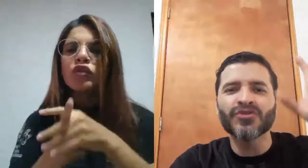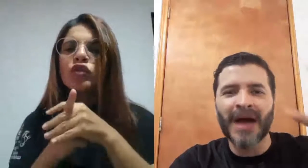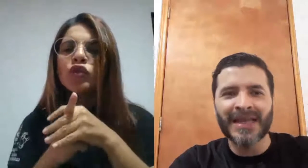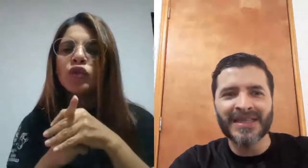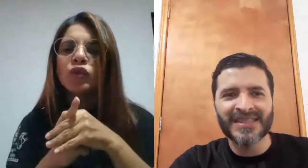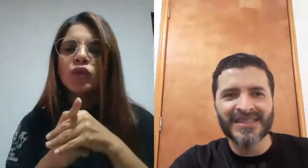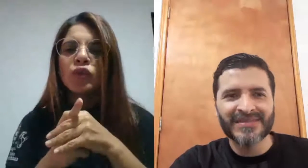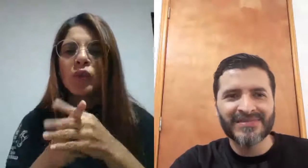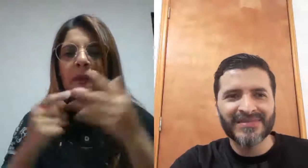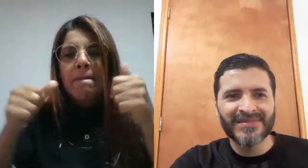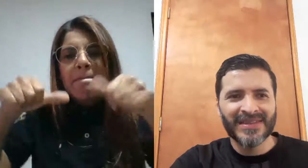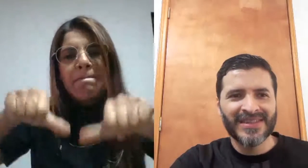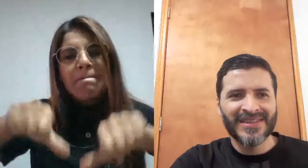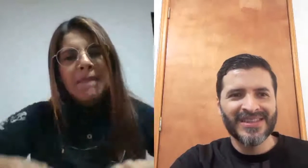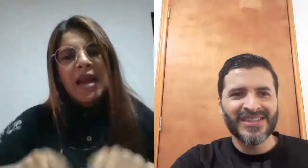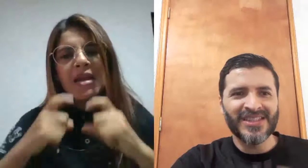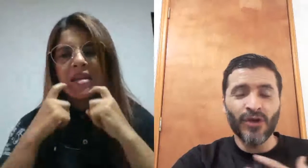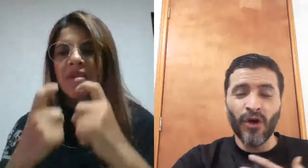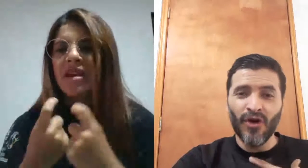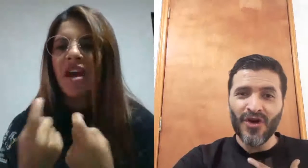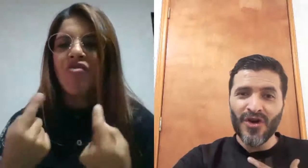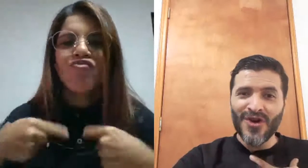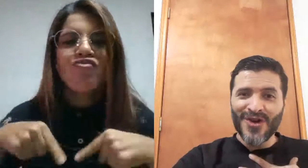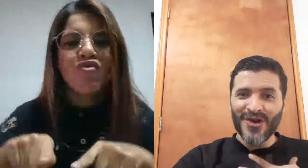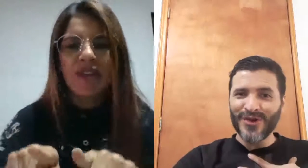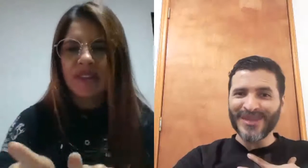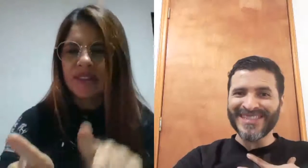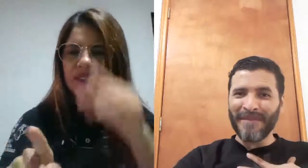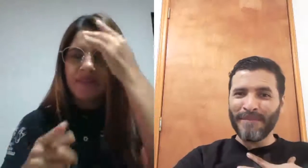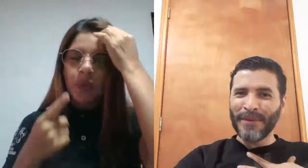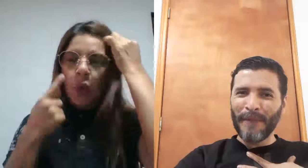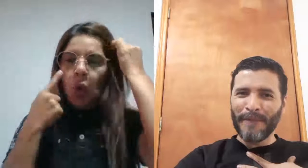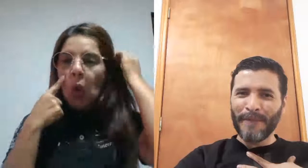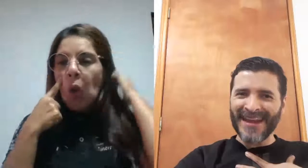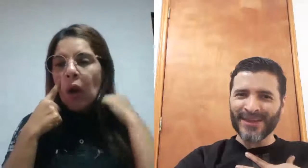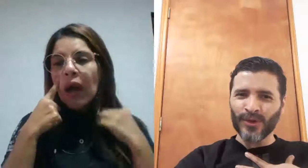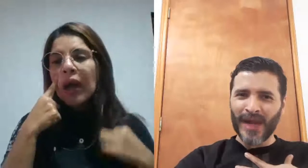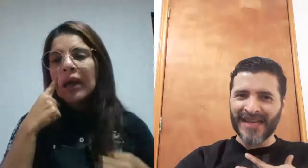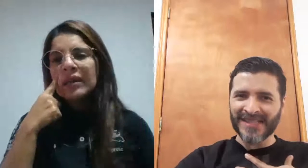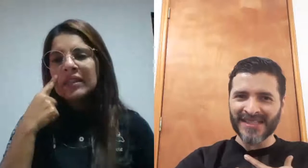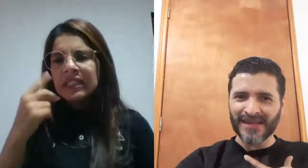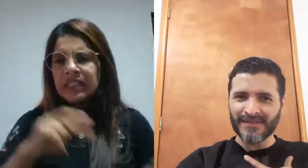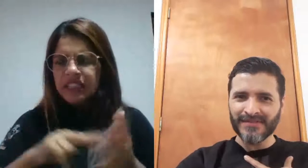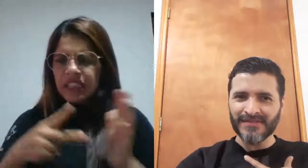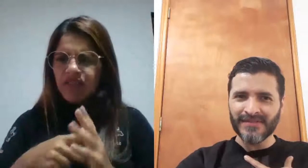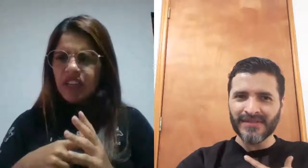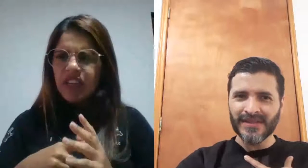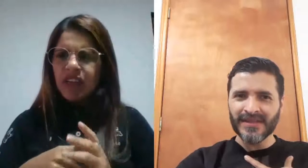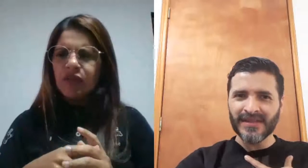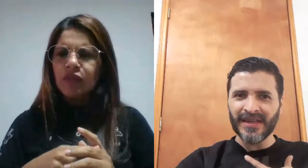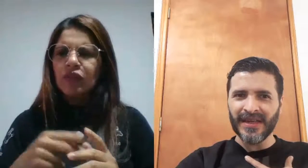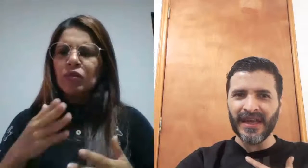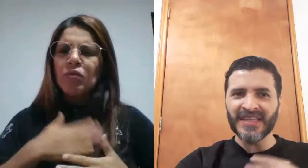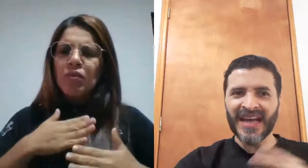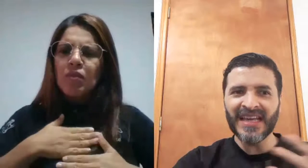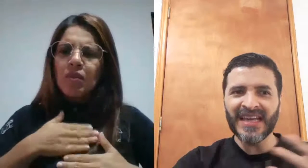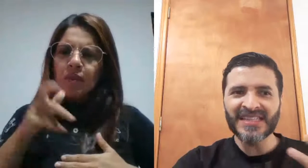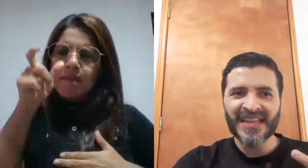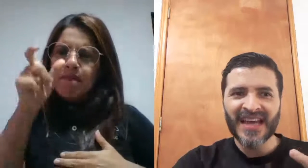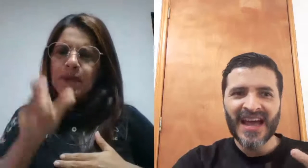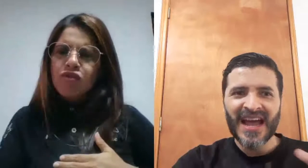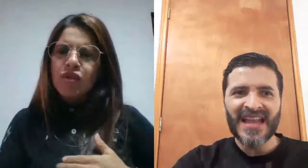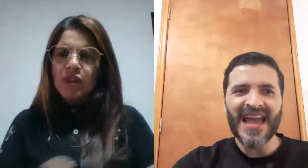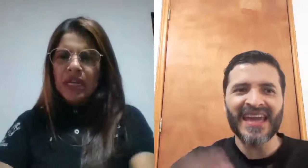de nuestros males, sino nuestra propia naturaleza.